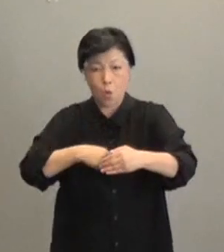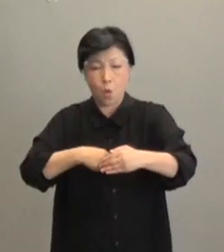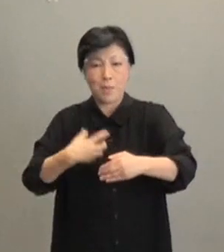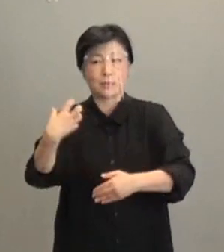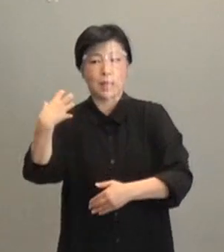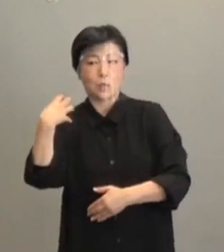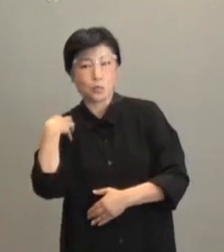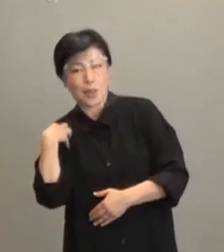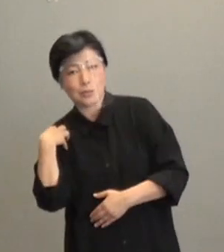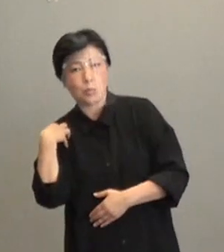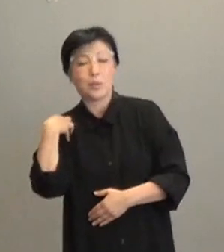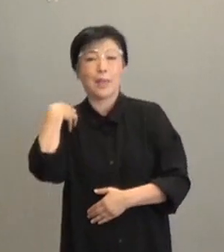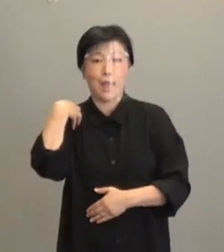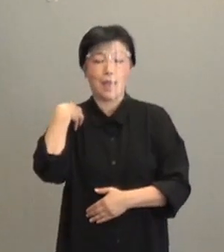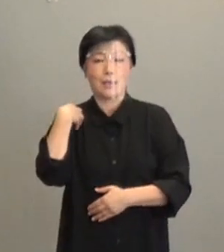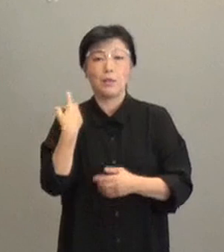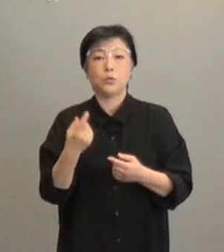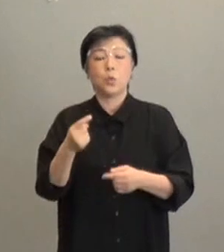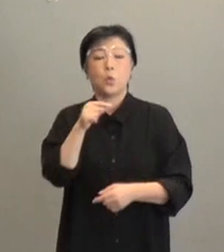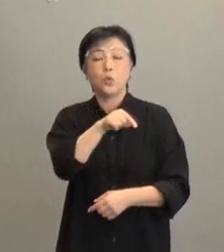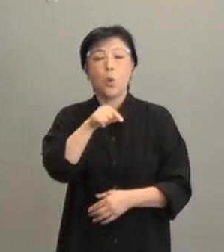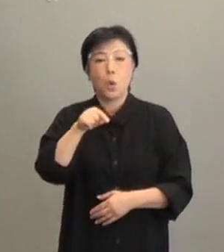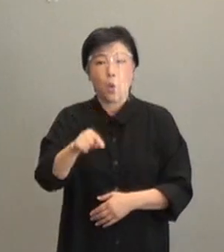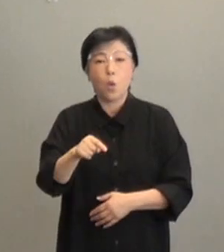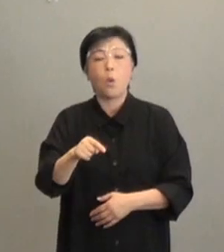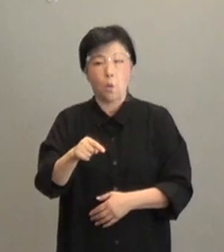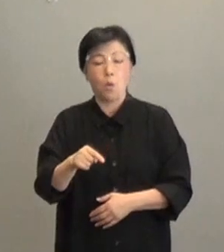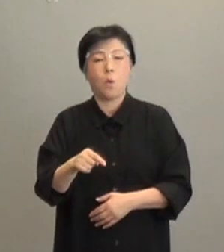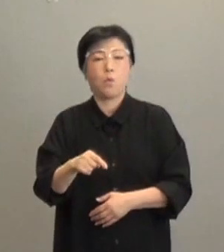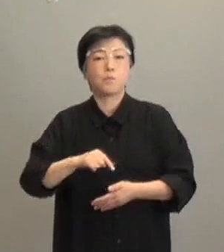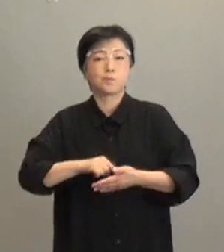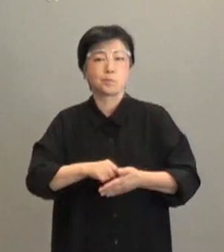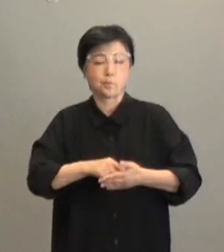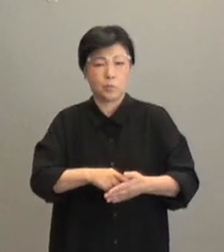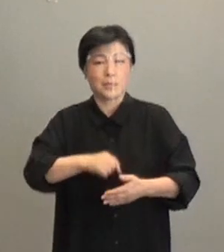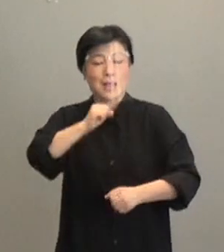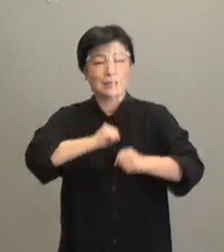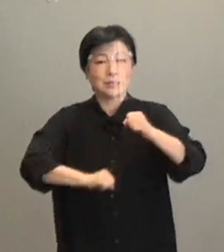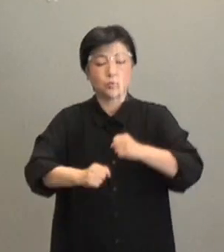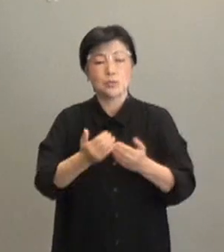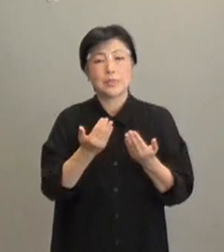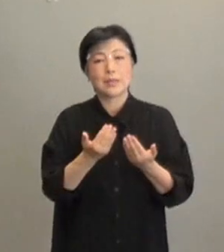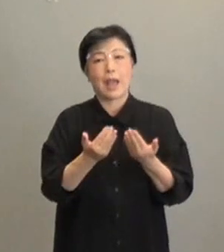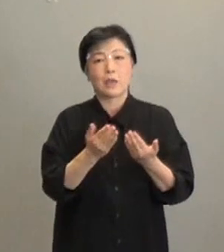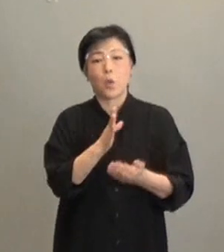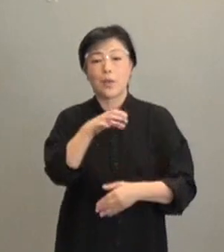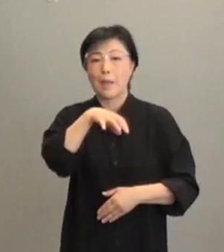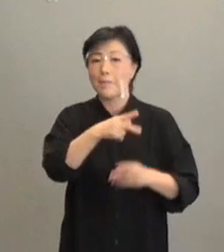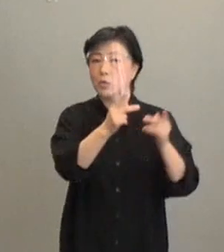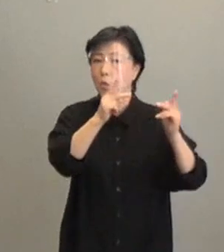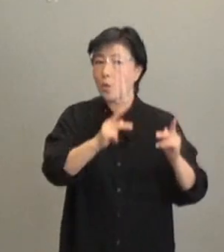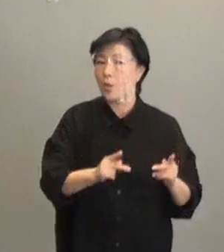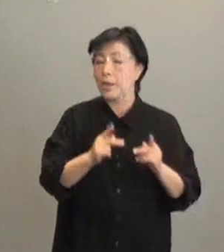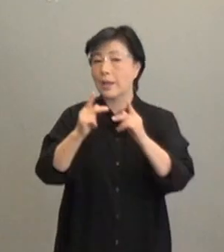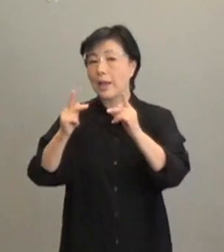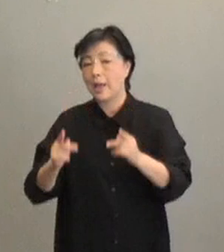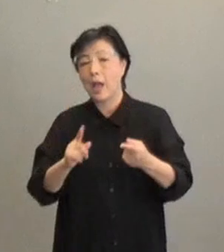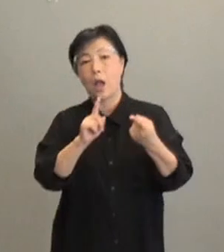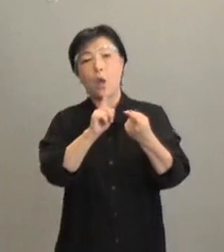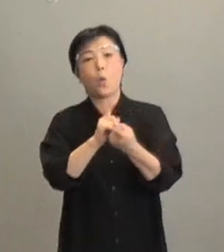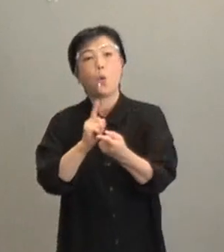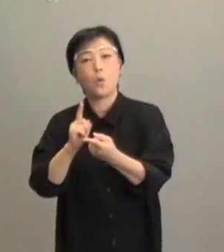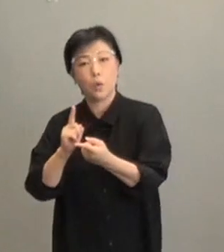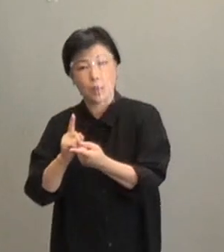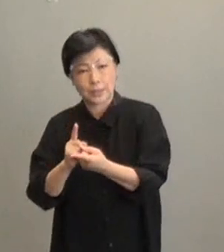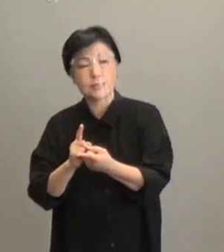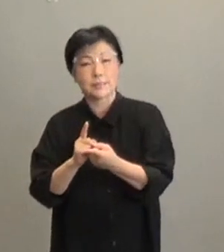と両方しっかり図っていくためにもですね、そうした自由に学校現場の課題に応じて配置できる、そういう教員の